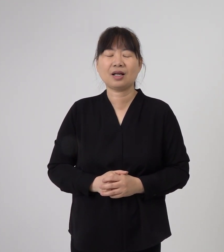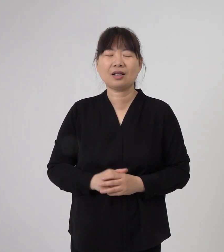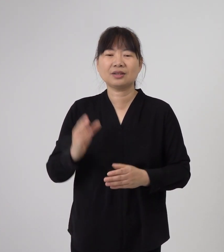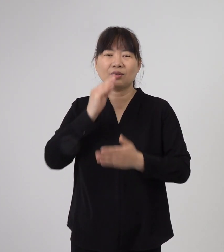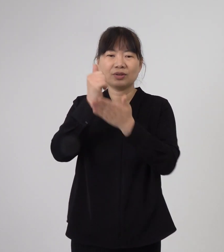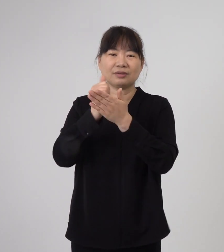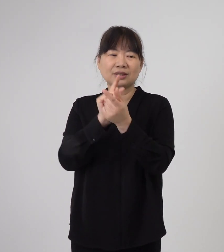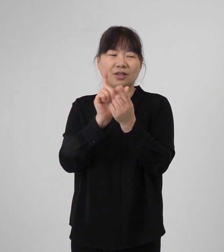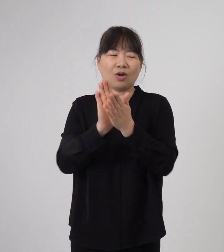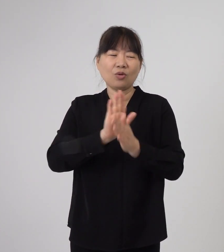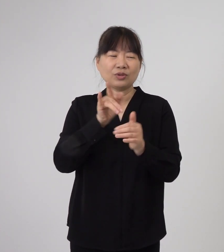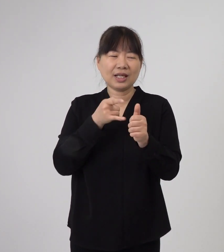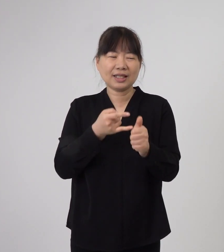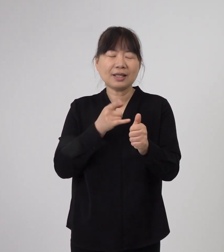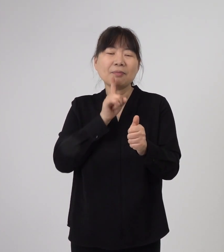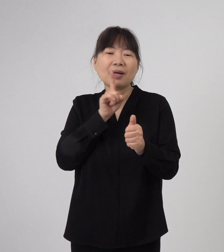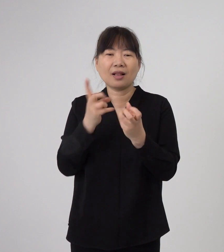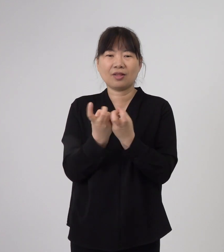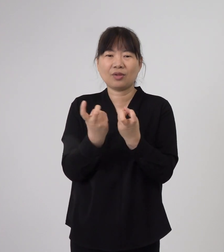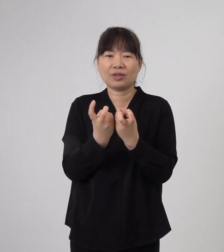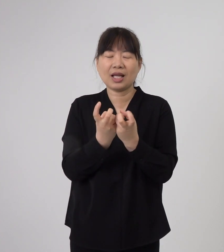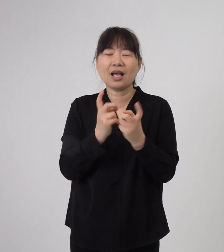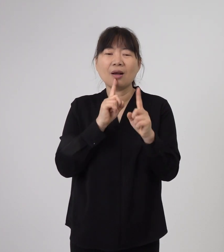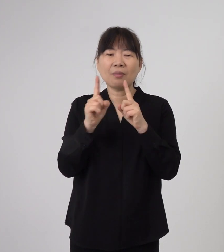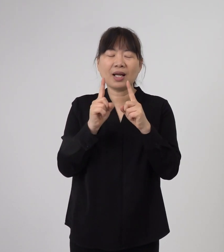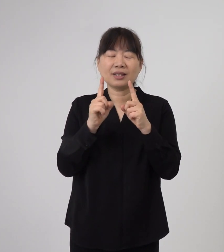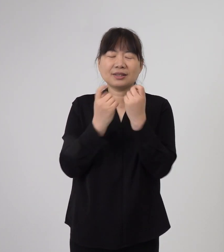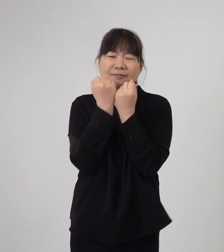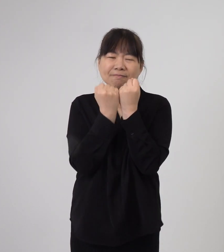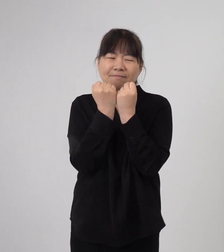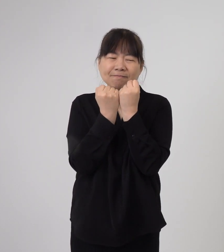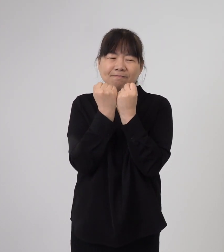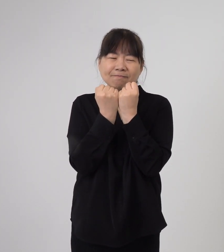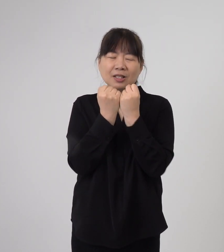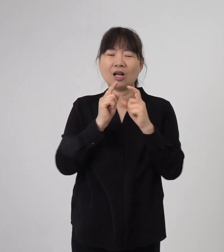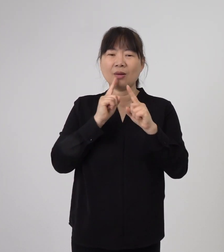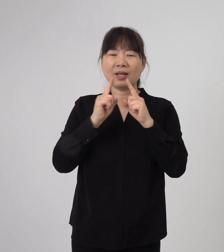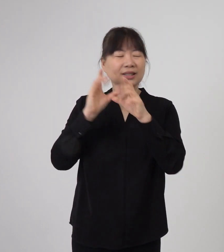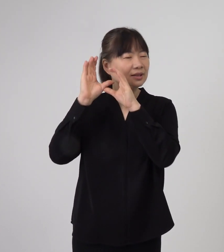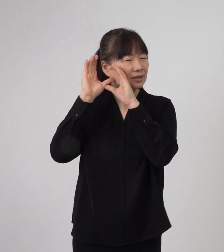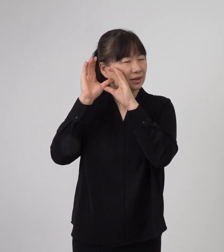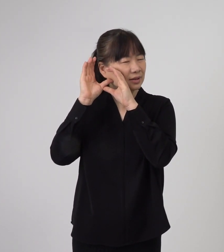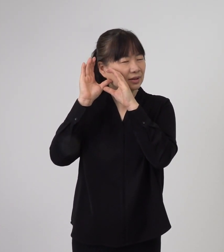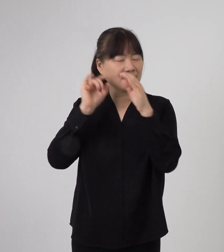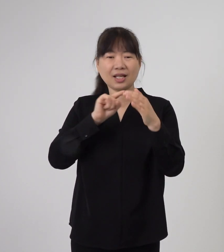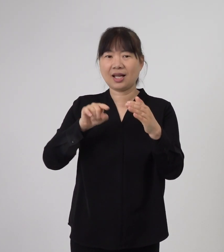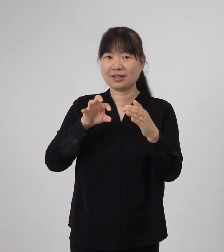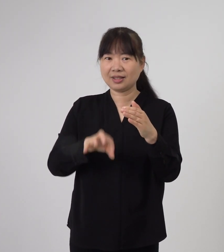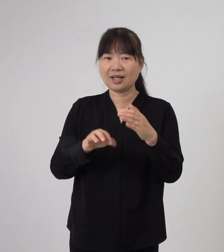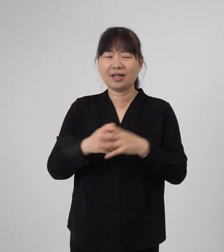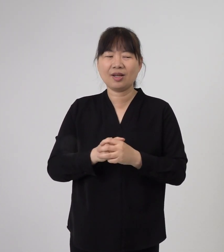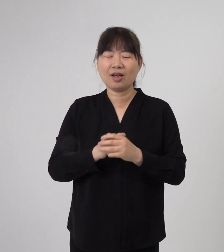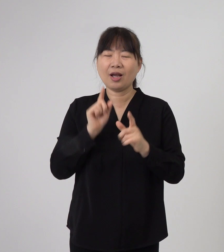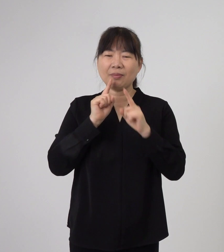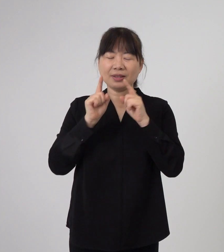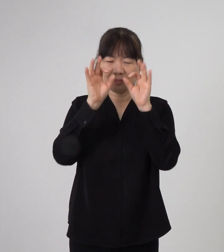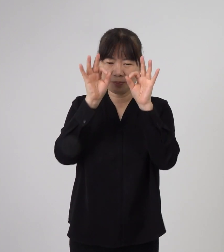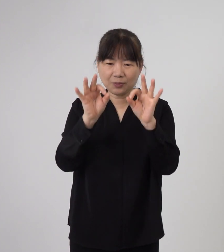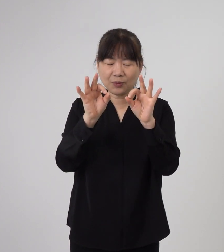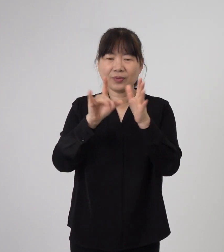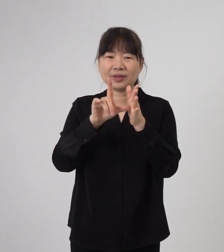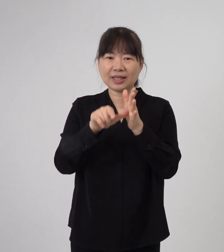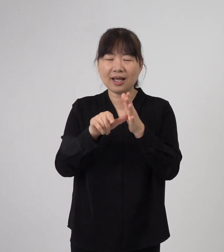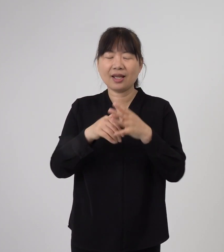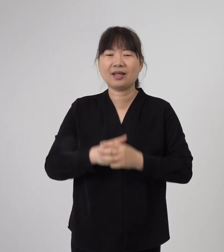직접 우리에게 어떻게 얘기하실까요? 말씀을 풀어가면서 말씀을 듣는 가운데, 말씀을 보는